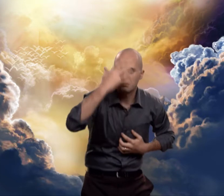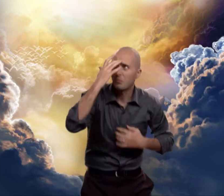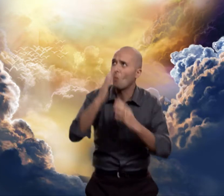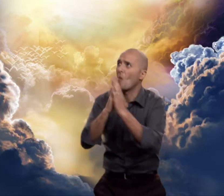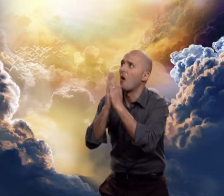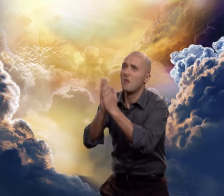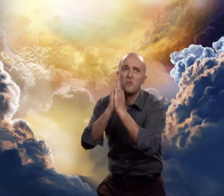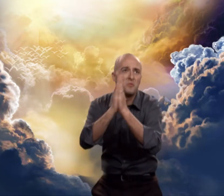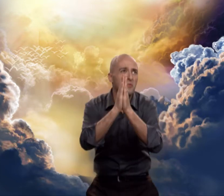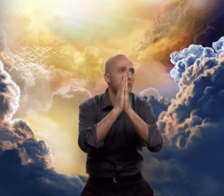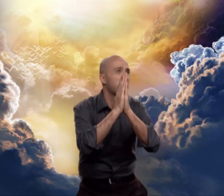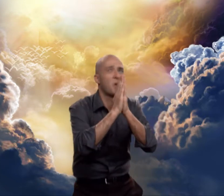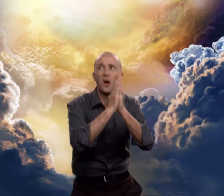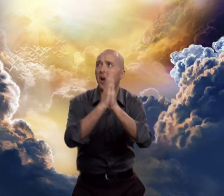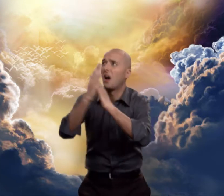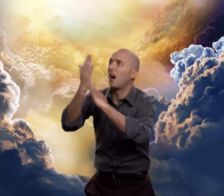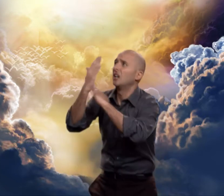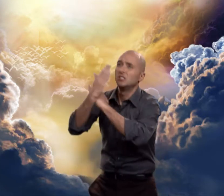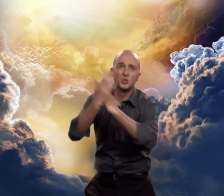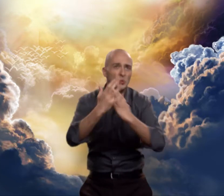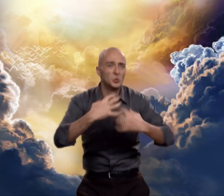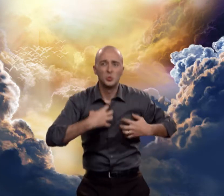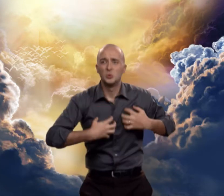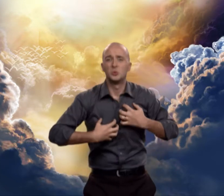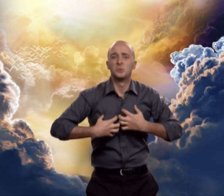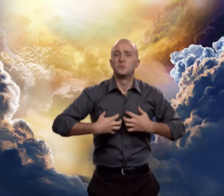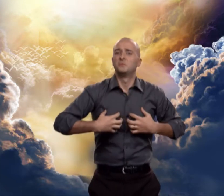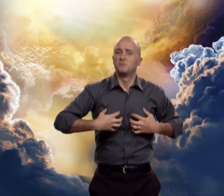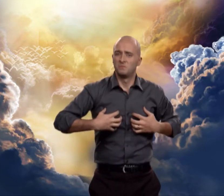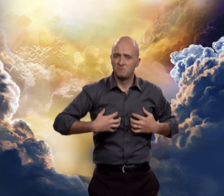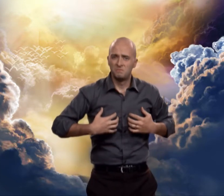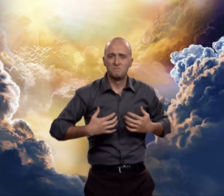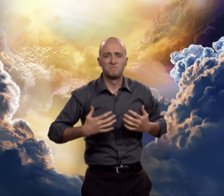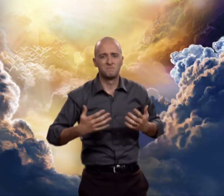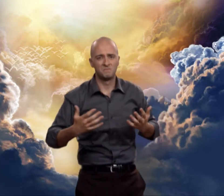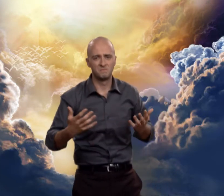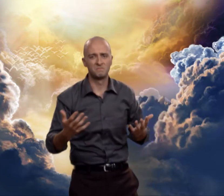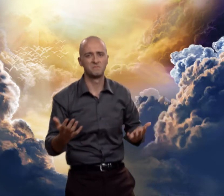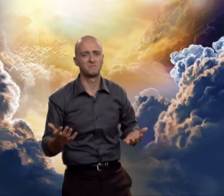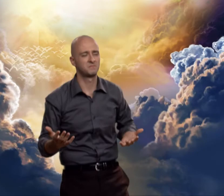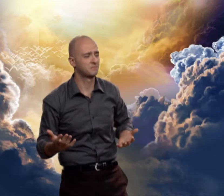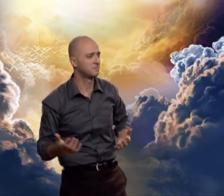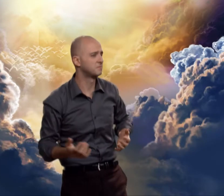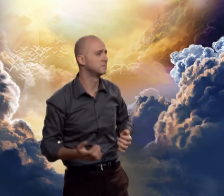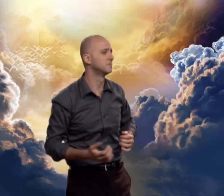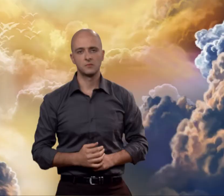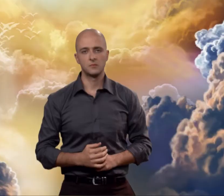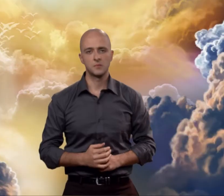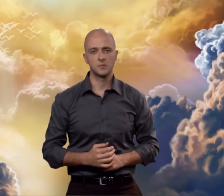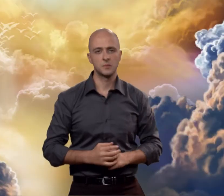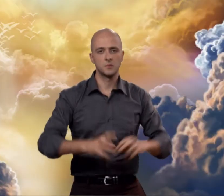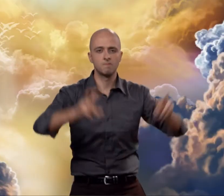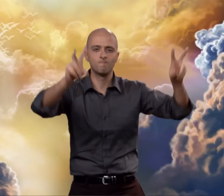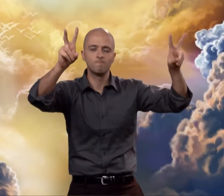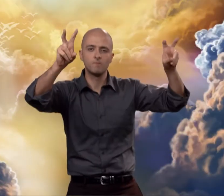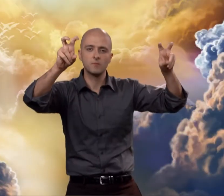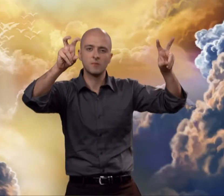para adorar. Fugirão para as cavernas das rochas e para as brechas dos penhascos por causa do terror que vem do Senhor e